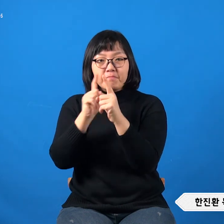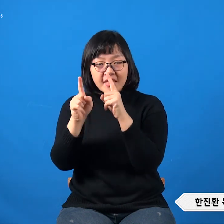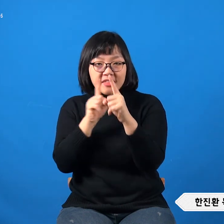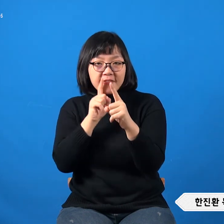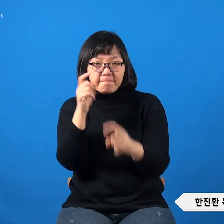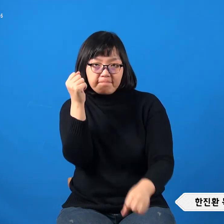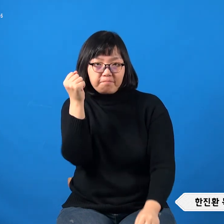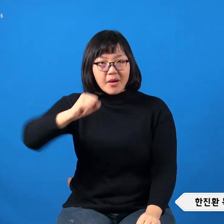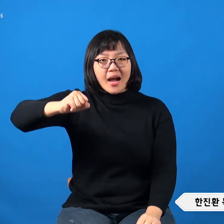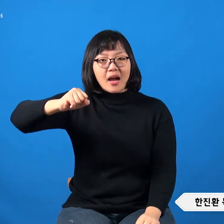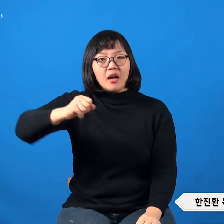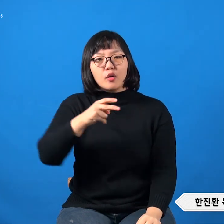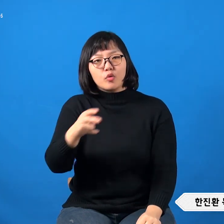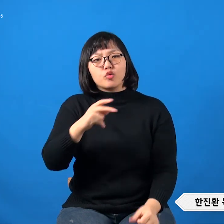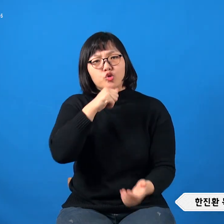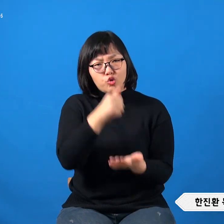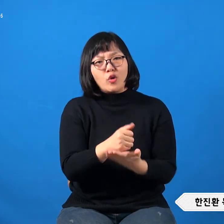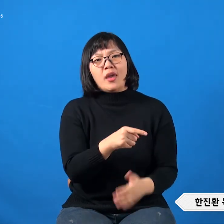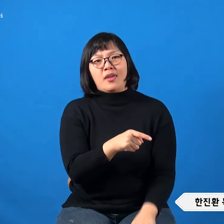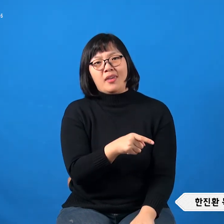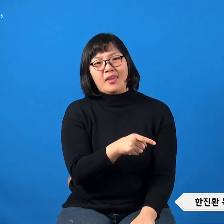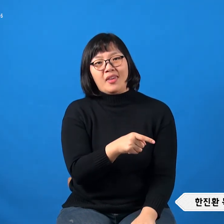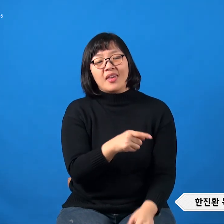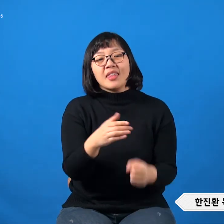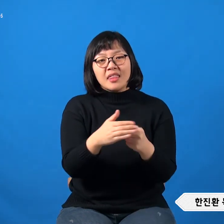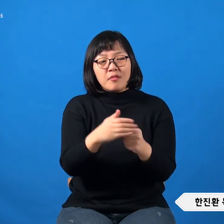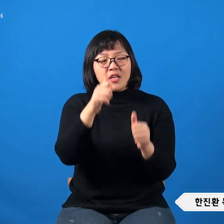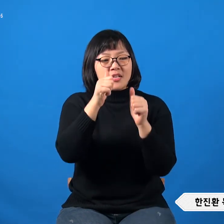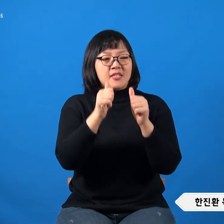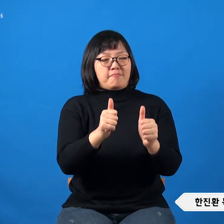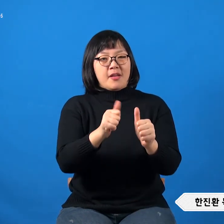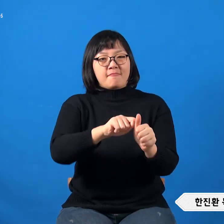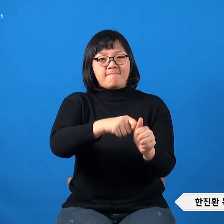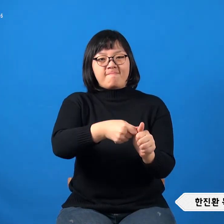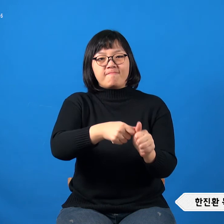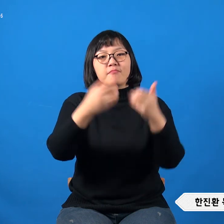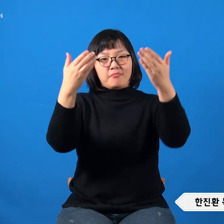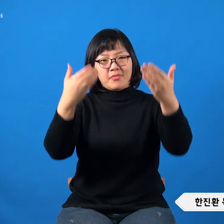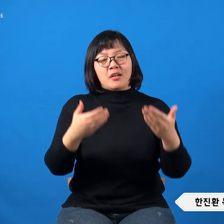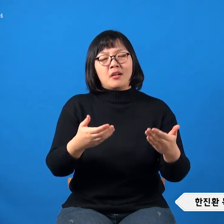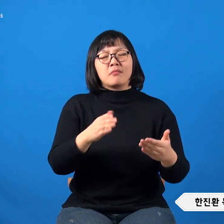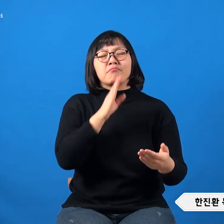계명에 반기를 드는 것 아닙니까? 그러면 폭풍을 피할 수가 없습니다.